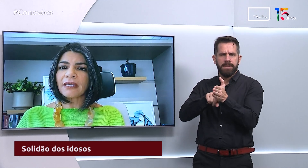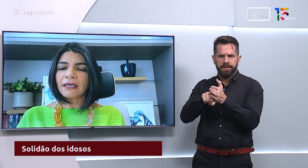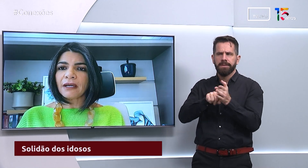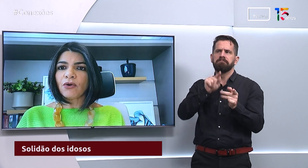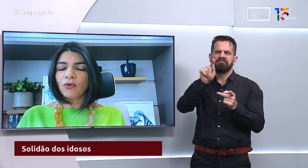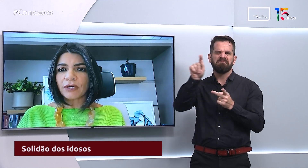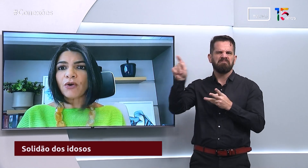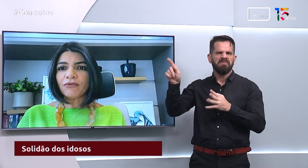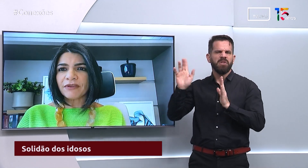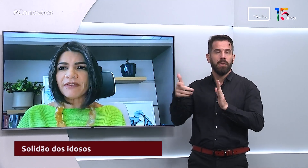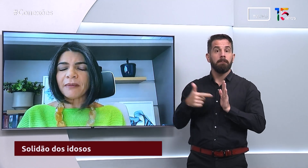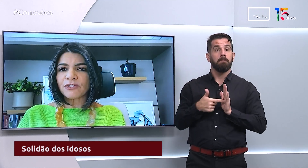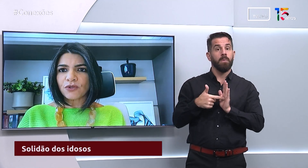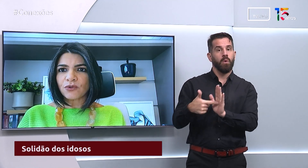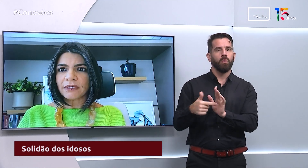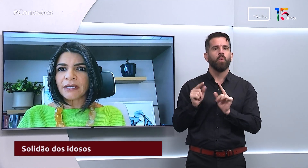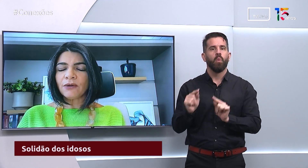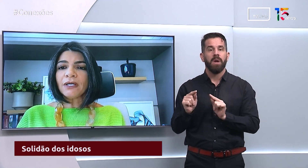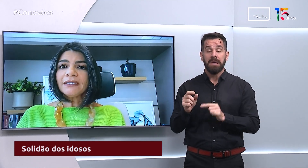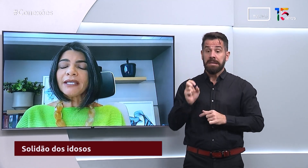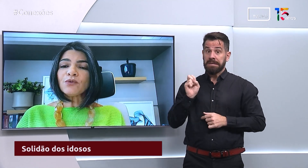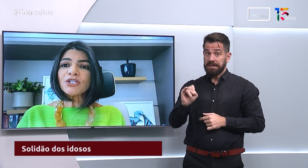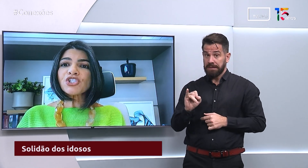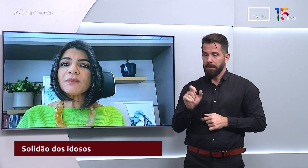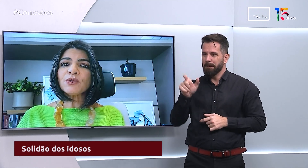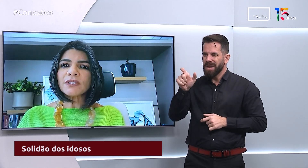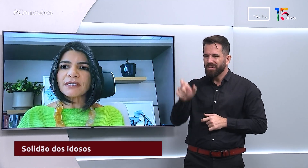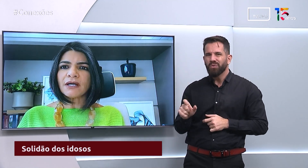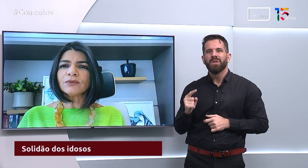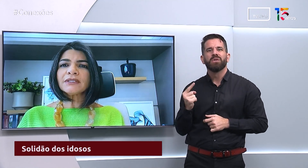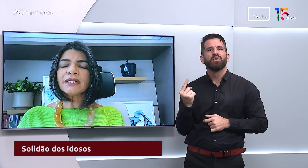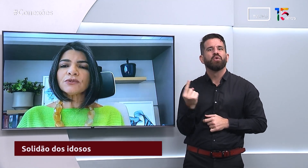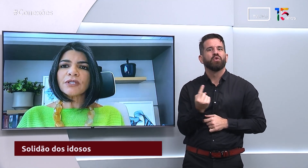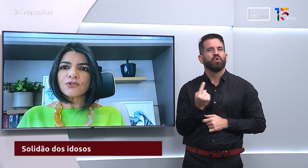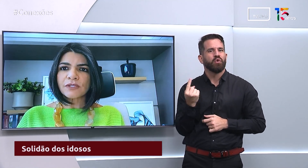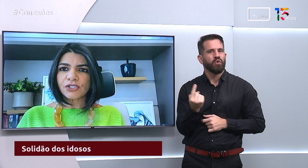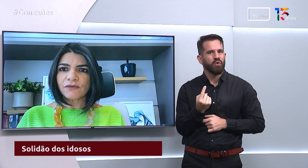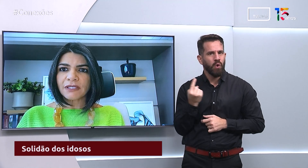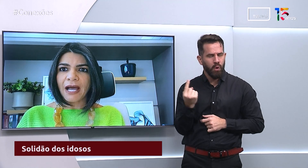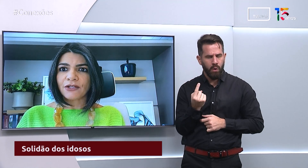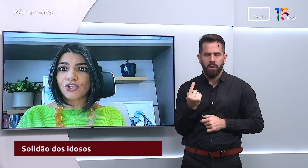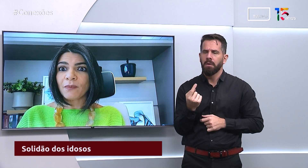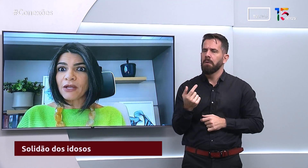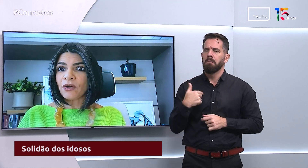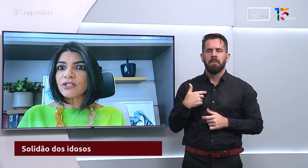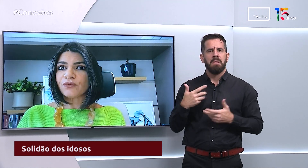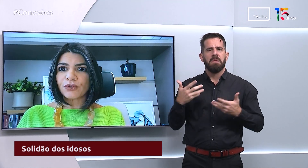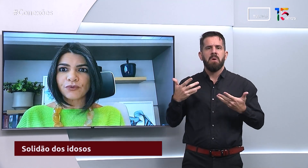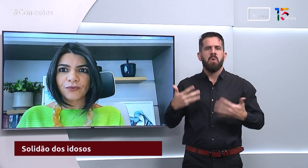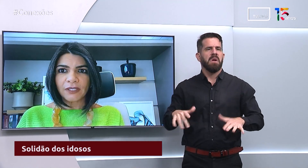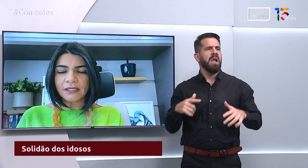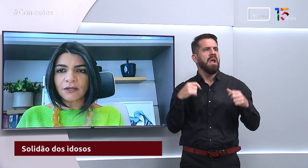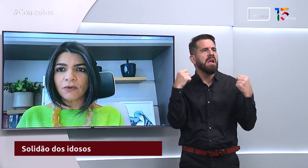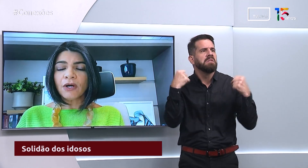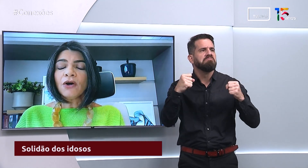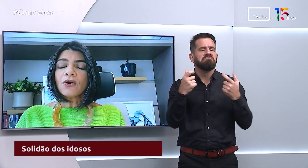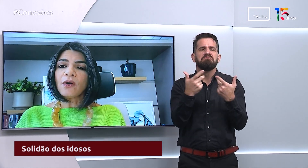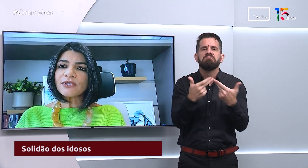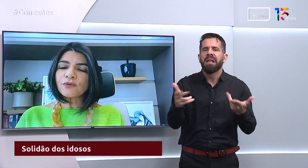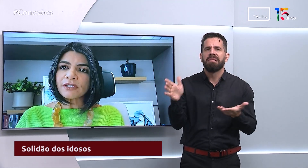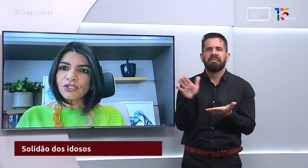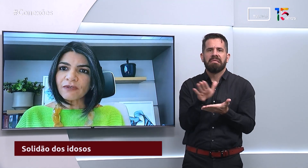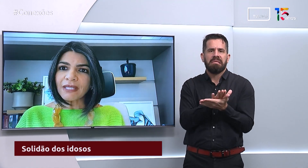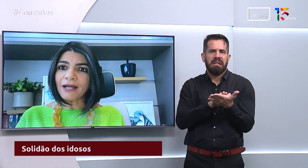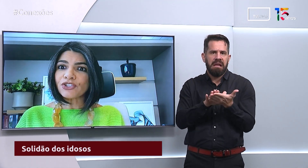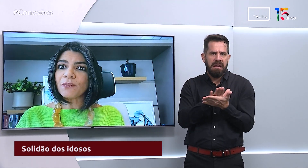pessoas que convivem mais com a solidão têm uma diminuição tanto das suas atividades de maior esforço físico, como